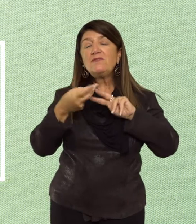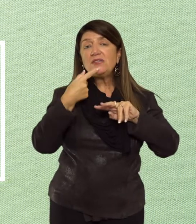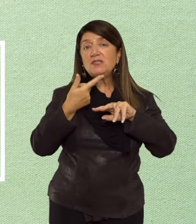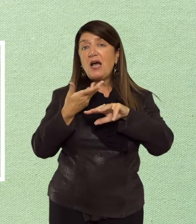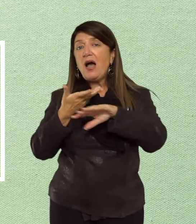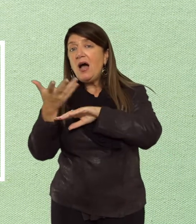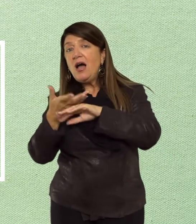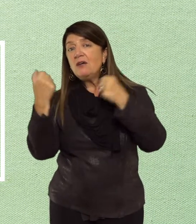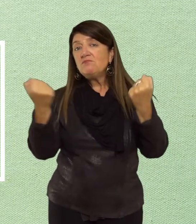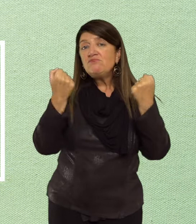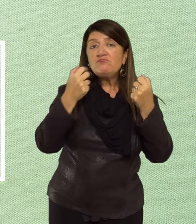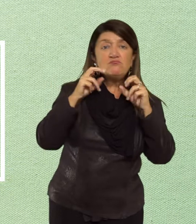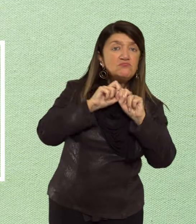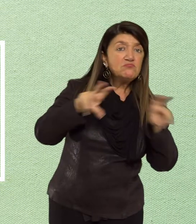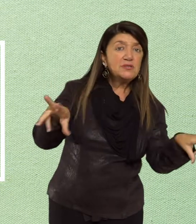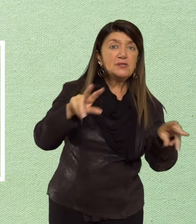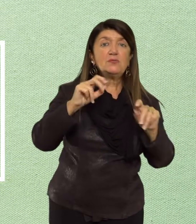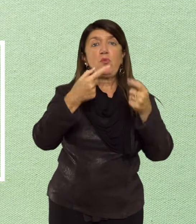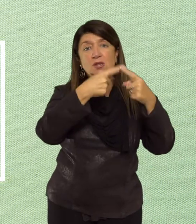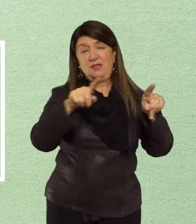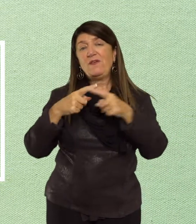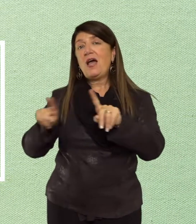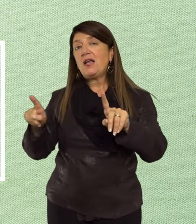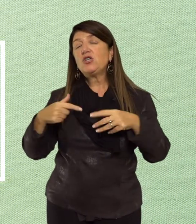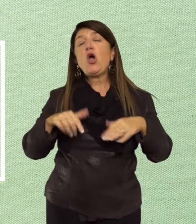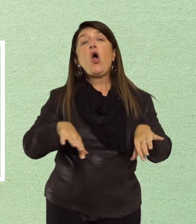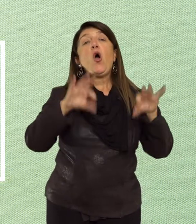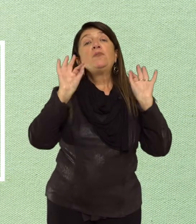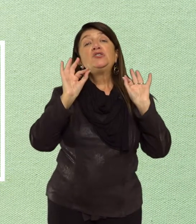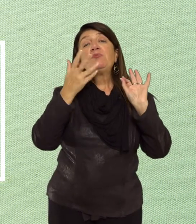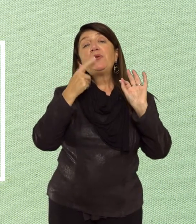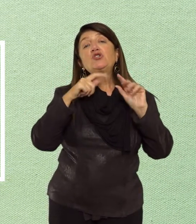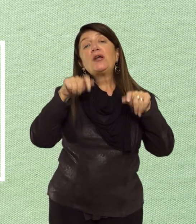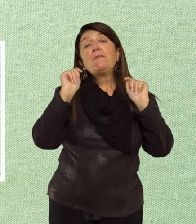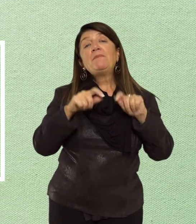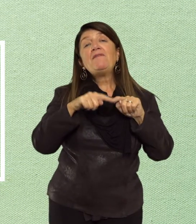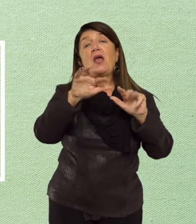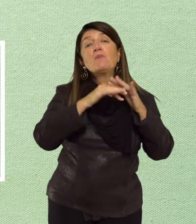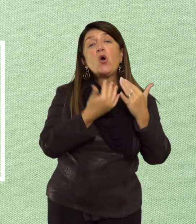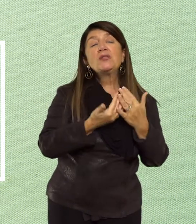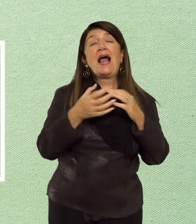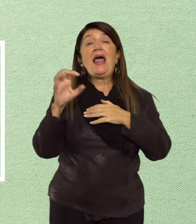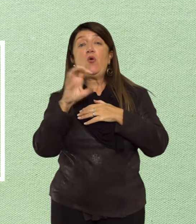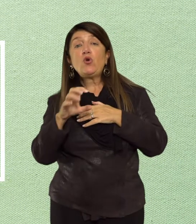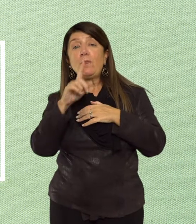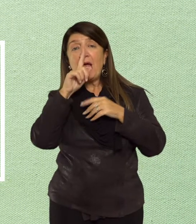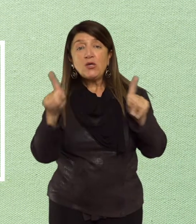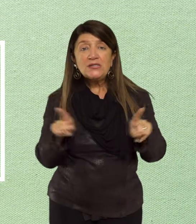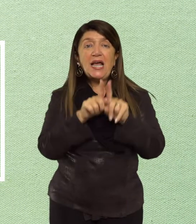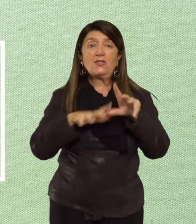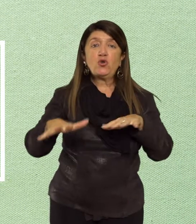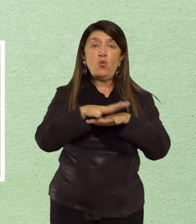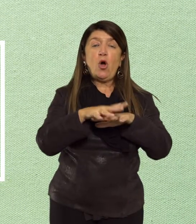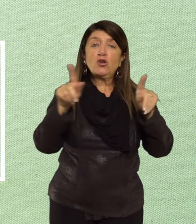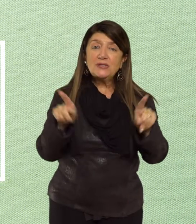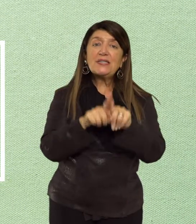Molto. Quindi magari incomincerei a farlo con i mondiali, con gli europei fatti nello stesso luogo, nelle stesse date, gli stessi sport.